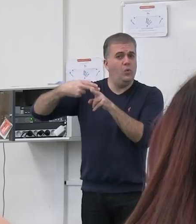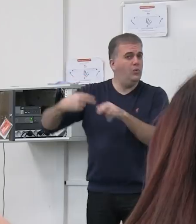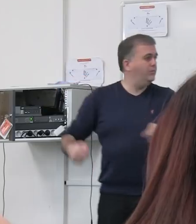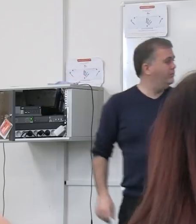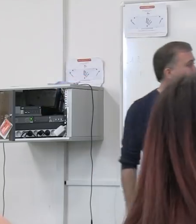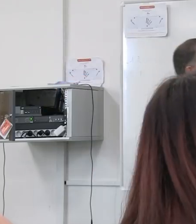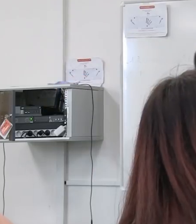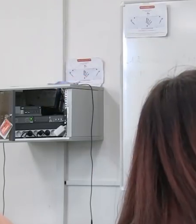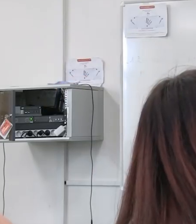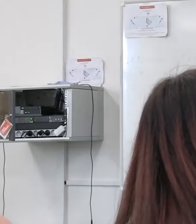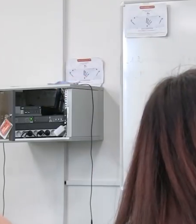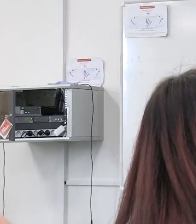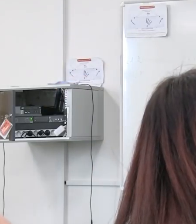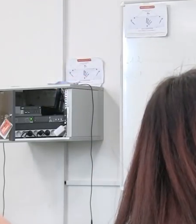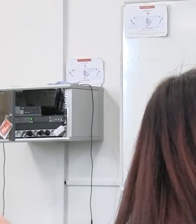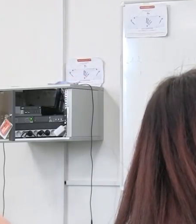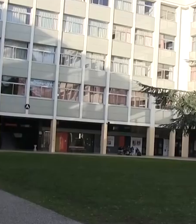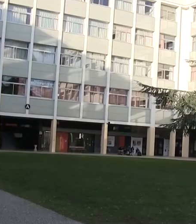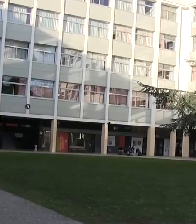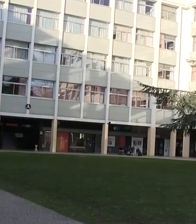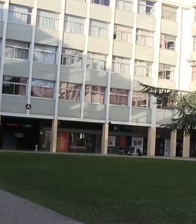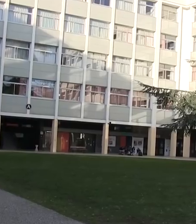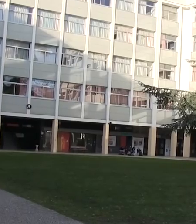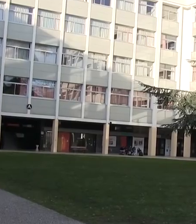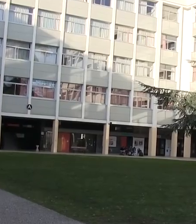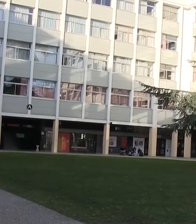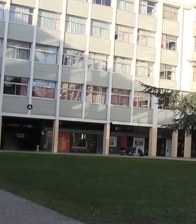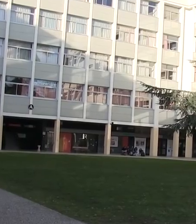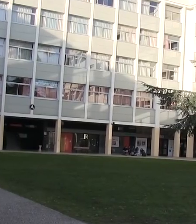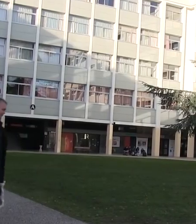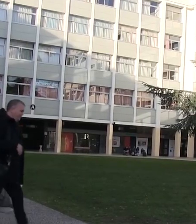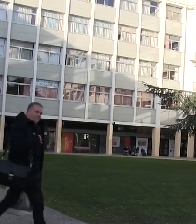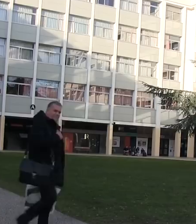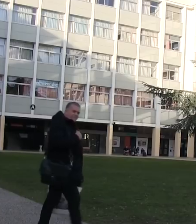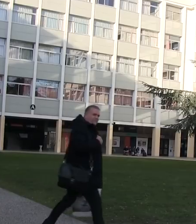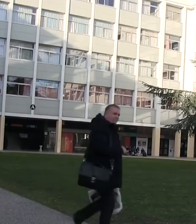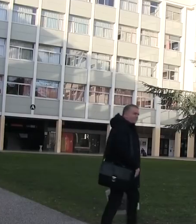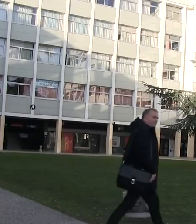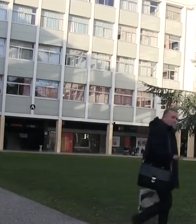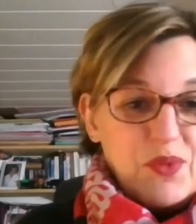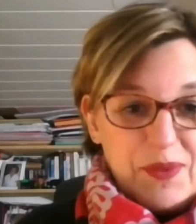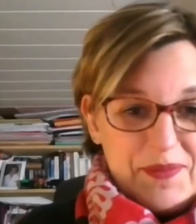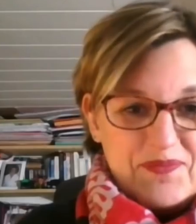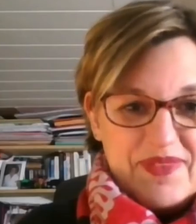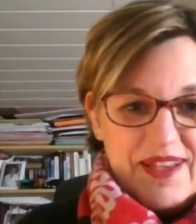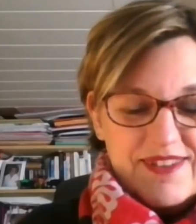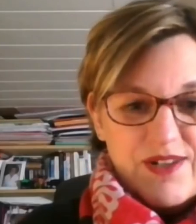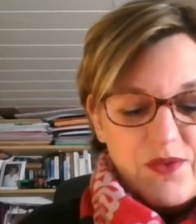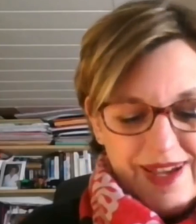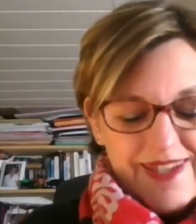L'université de Lorraine n'est pas la seule concernée par ce manque d'effectifs. La fac de Poitiers en fait également les frais. C'est un problème purement humain. A savoir qu